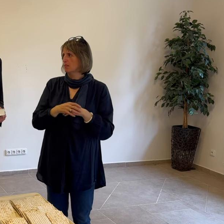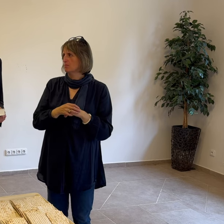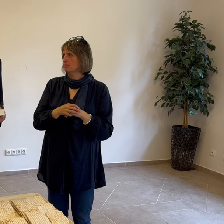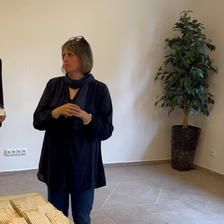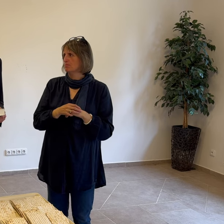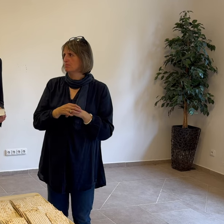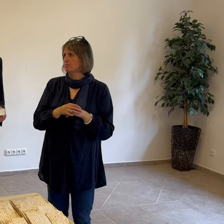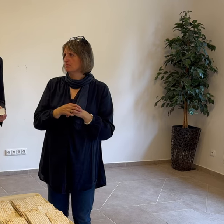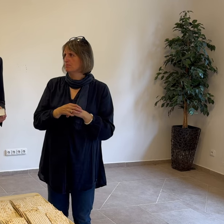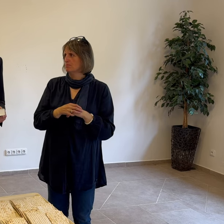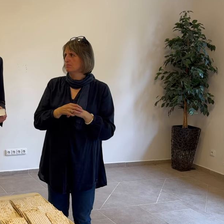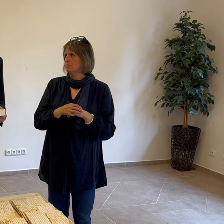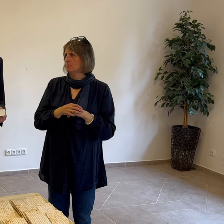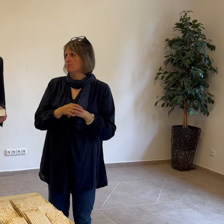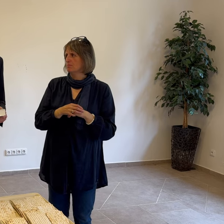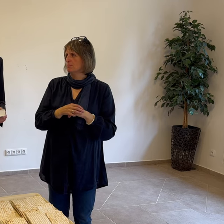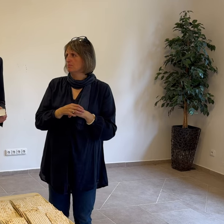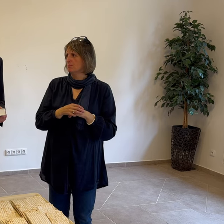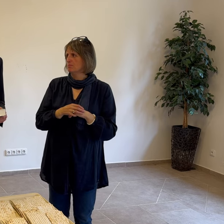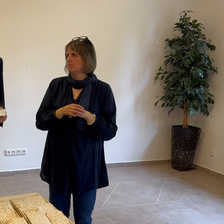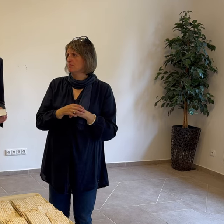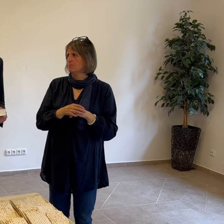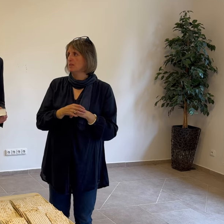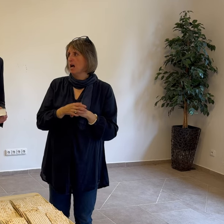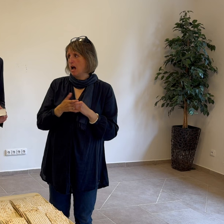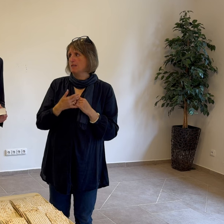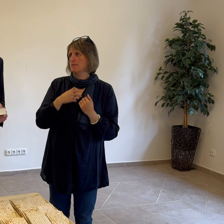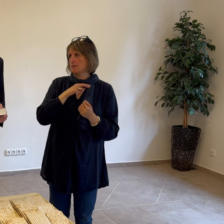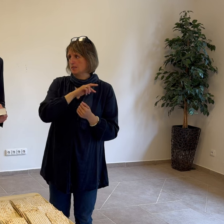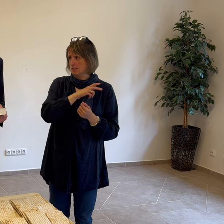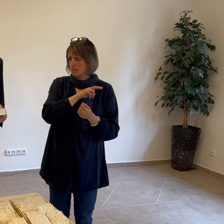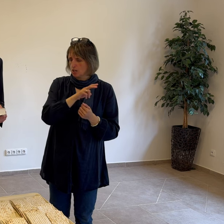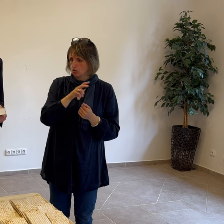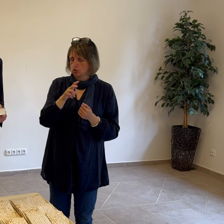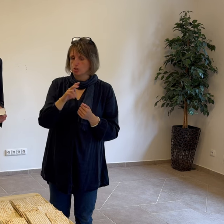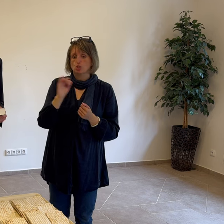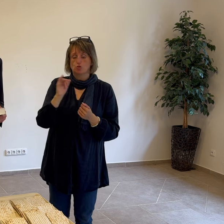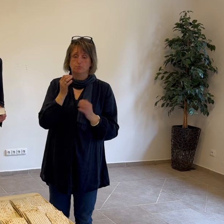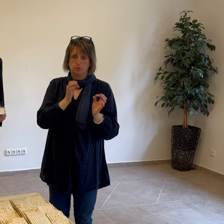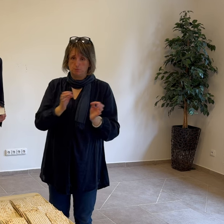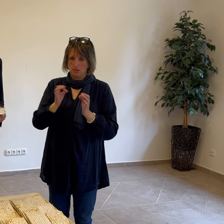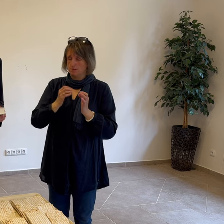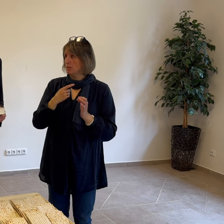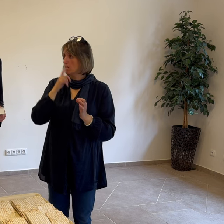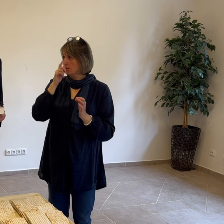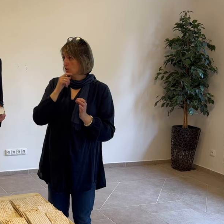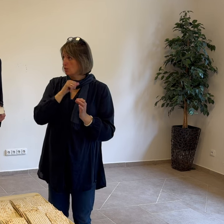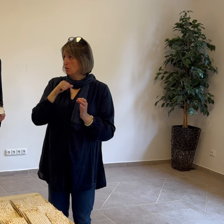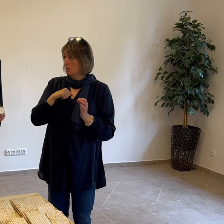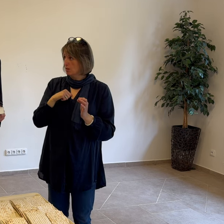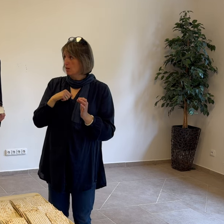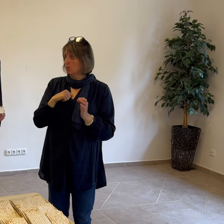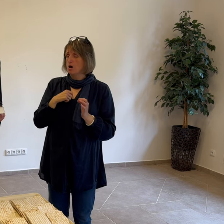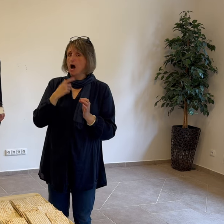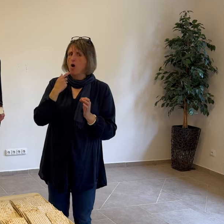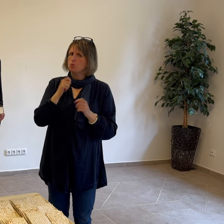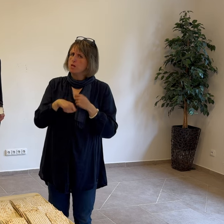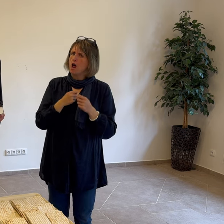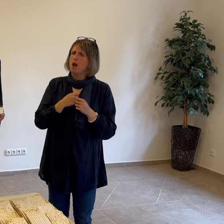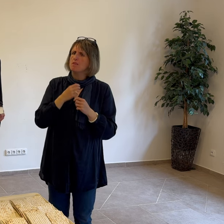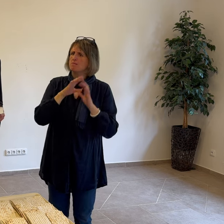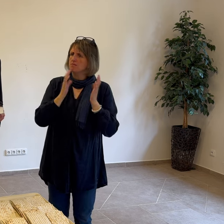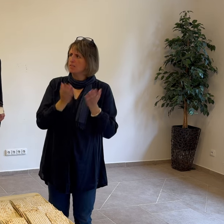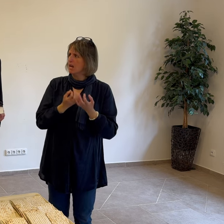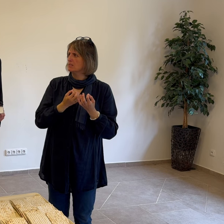páně a mnozí kteří se nachystali na večeři páně dali si věci do pořádku